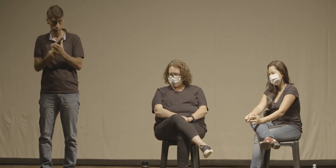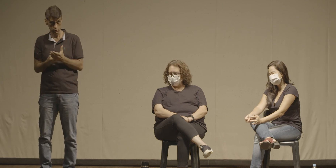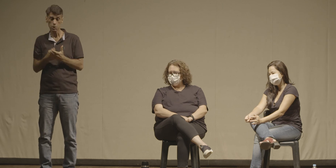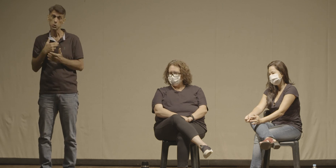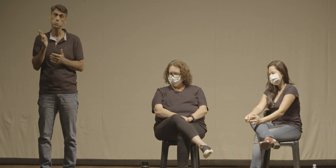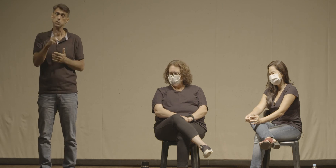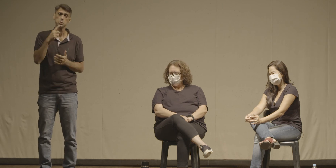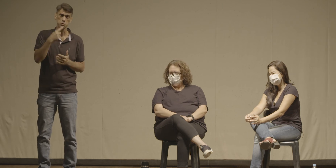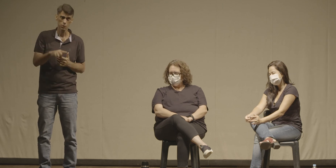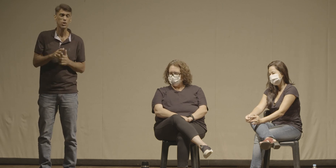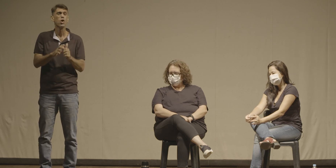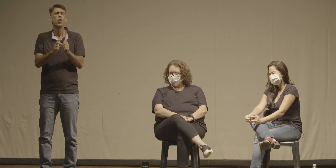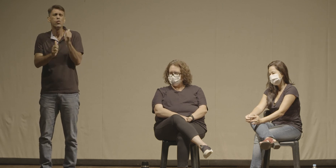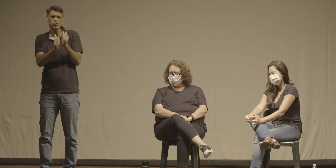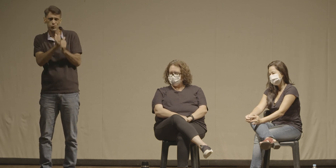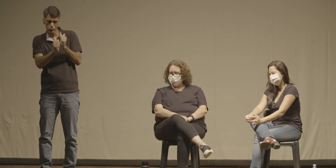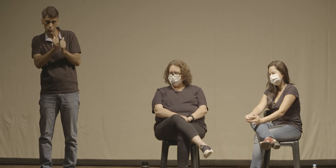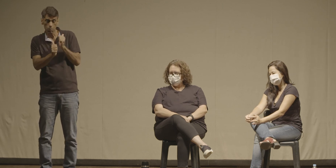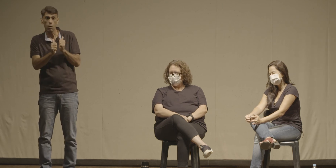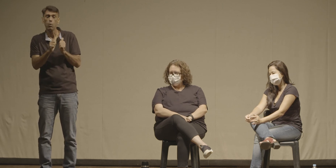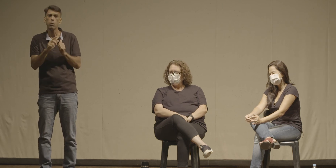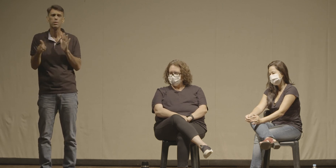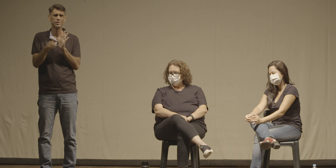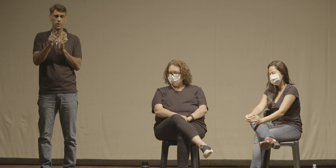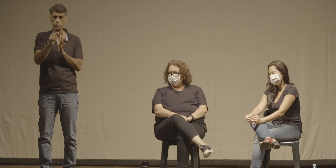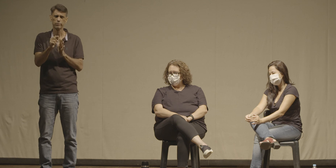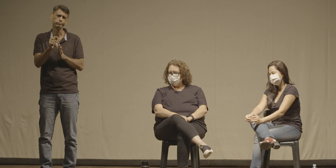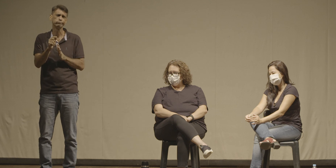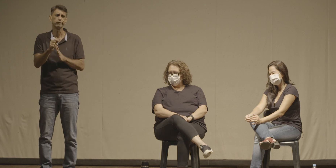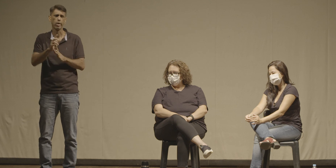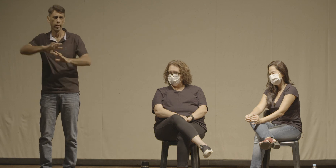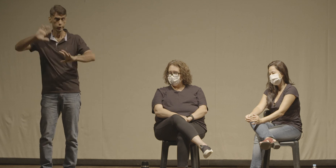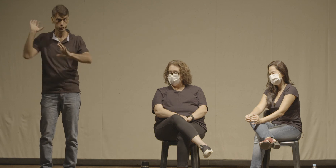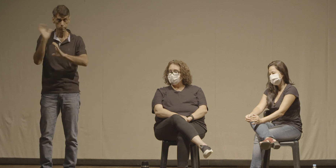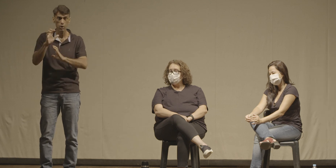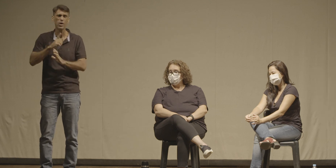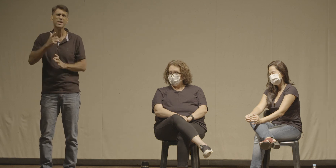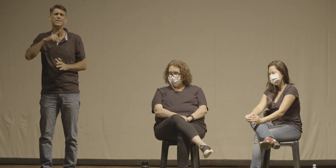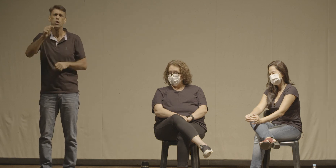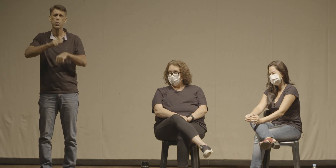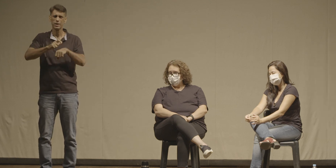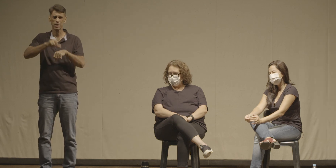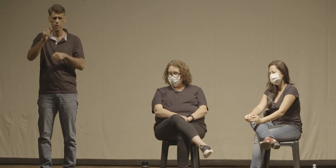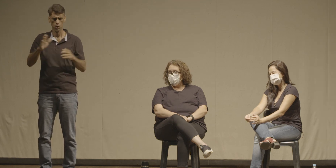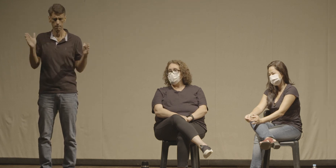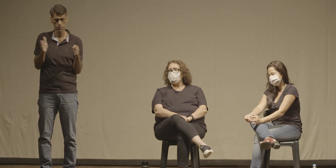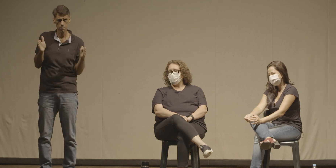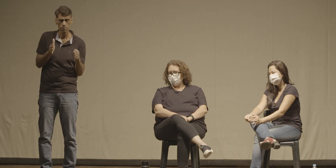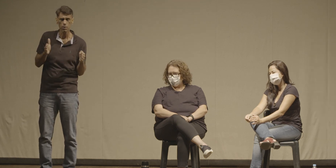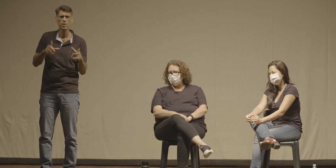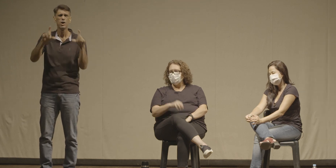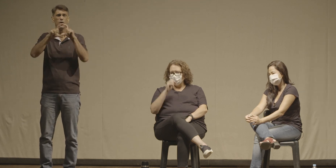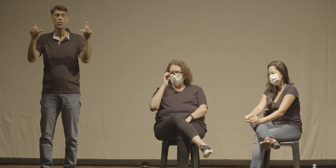essa pergunta. No futebol, a gente, quer dizer, no handebol, por exemplo, acredito, você tem um tempo menor, a quadra é menor, a rede de vôlei